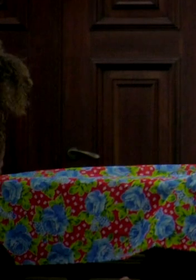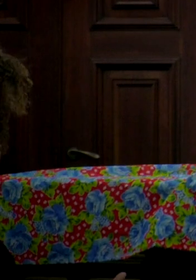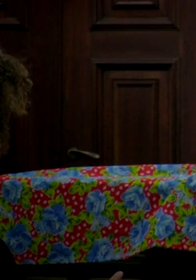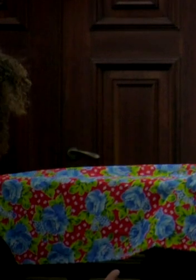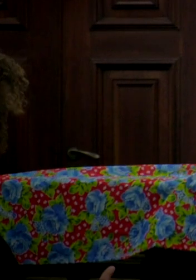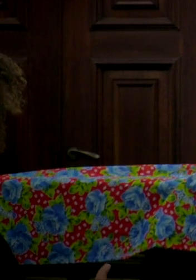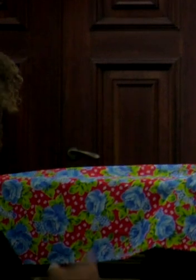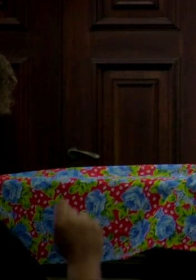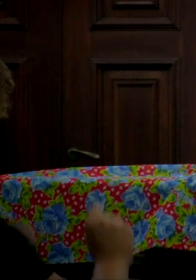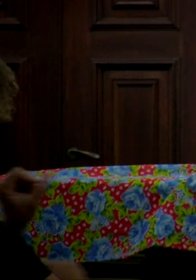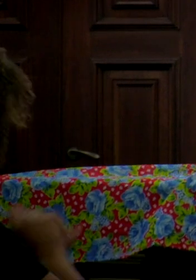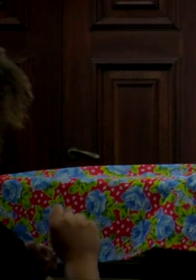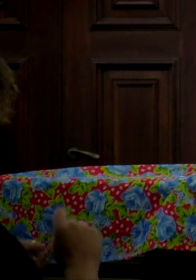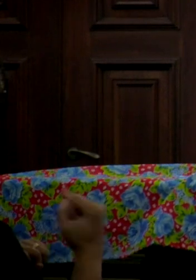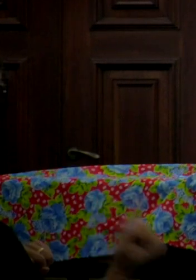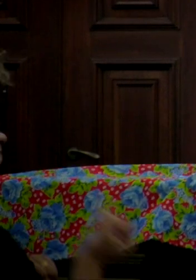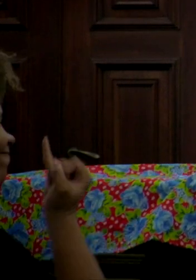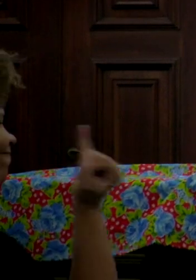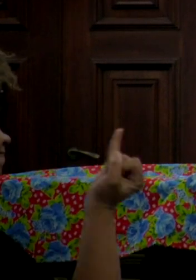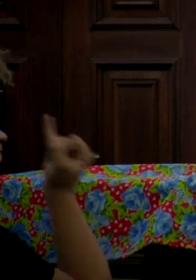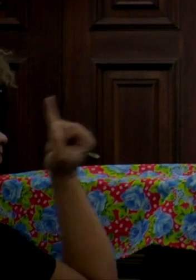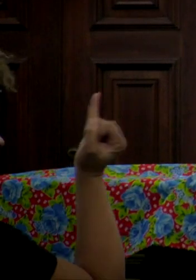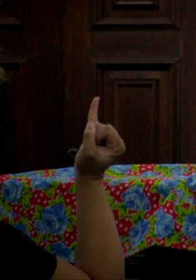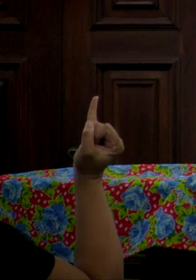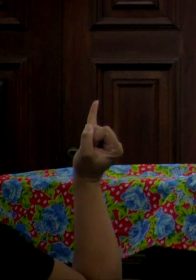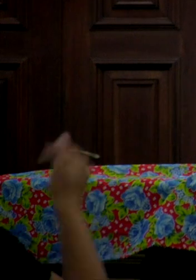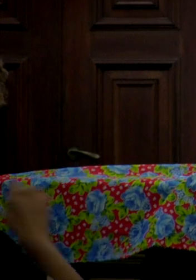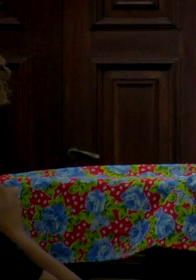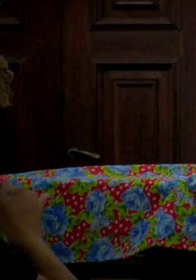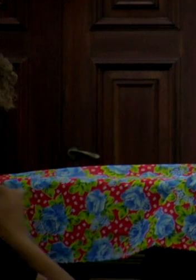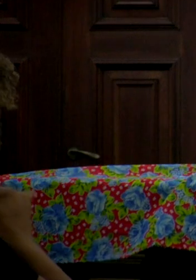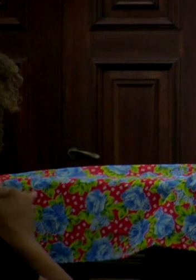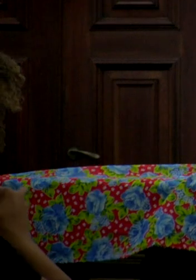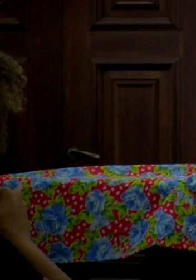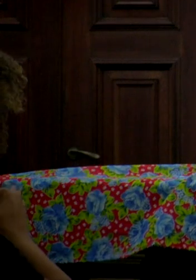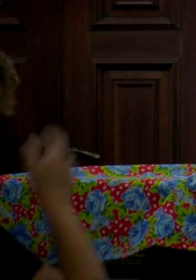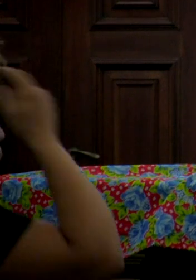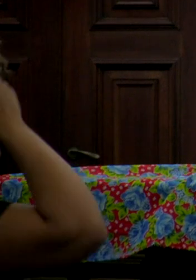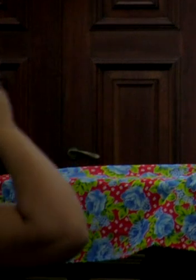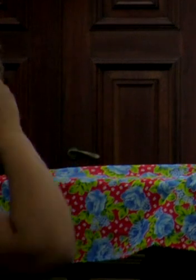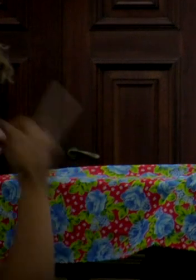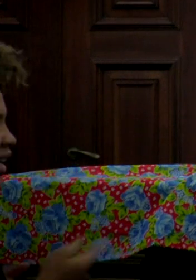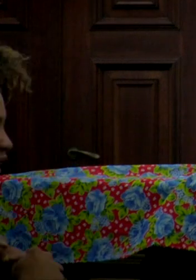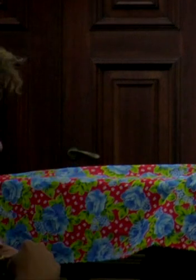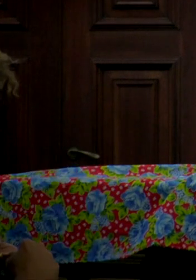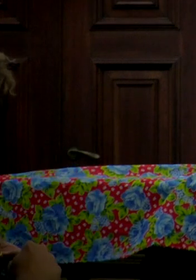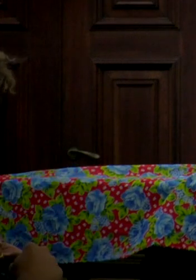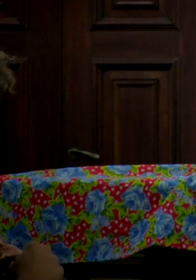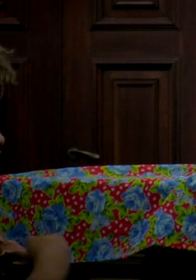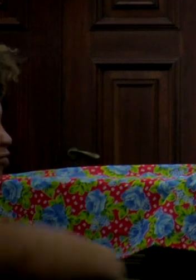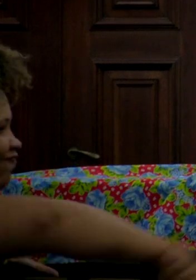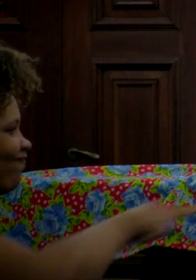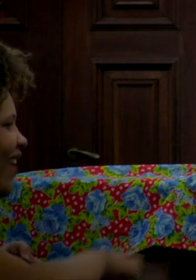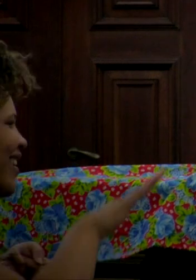trivial como es la forma del cabello, como esto es una manifestación terrible de la